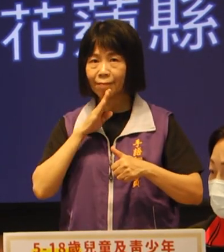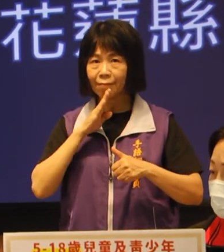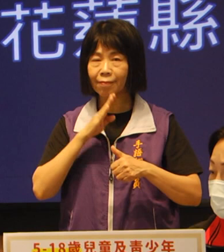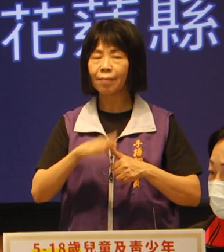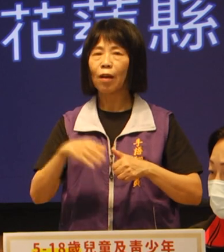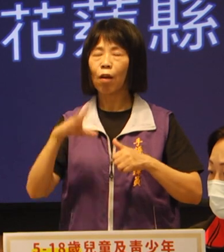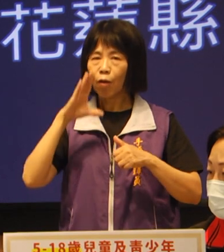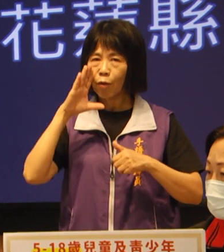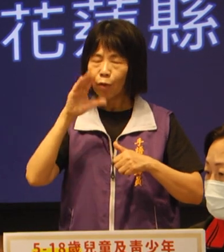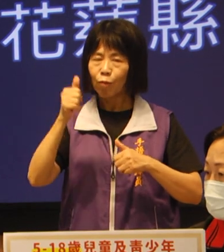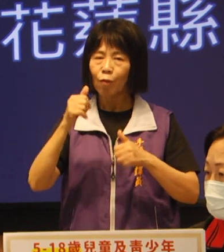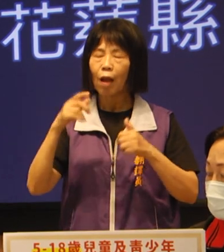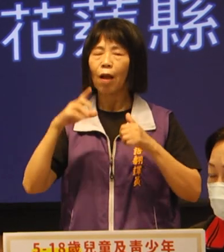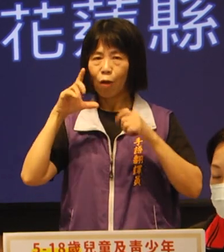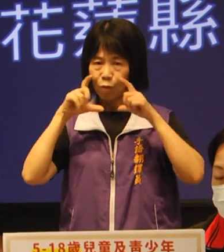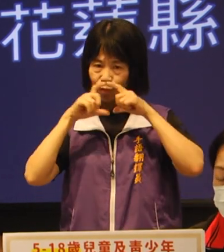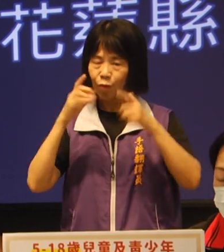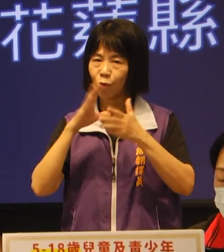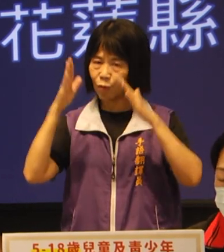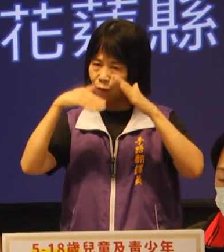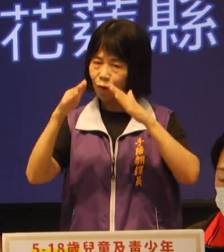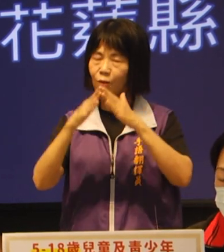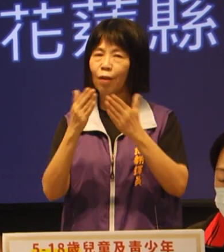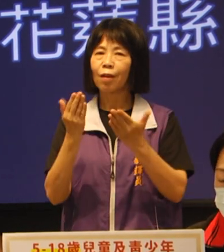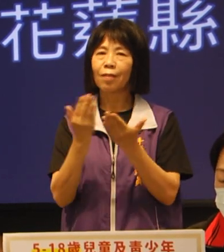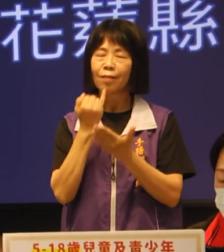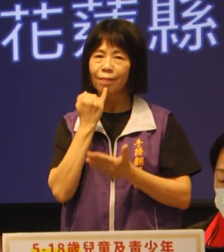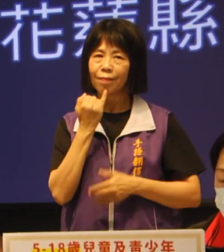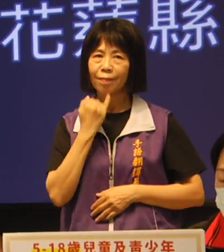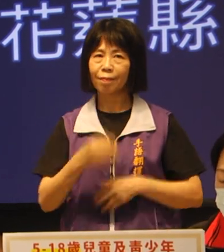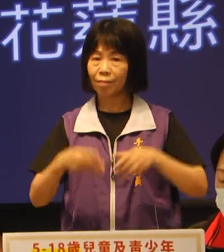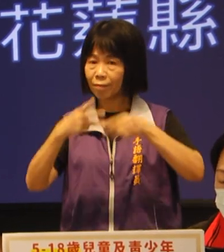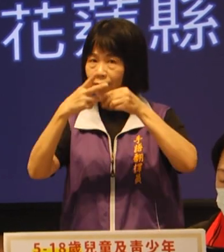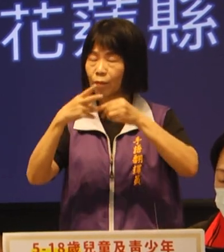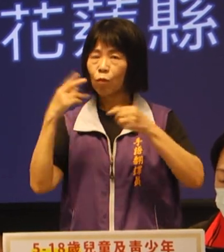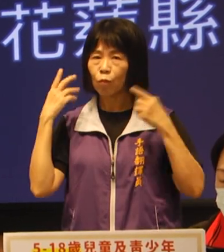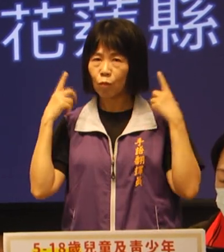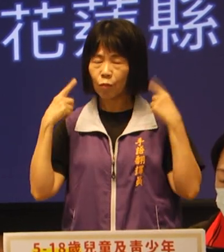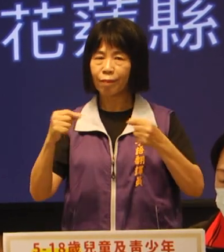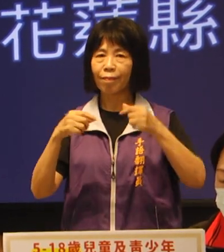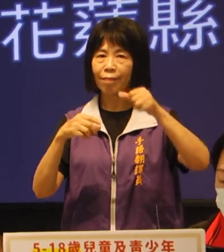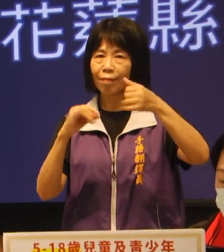行返校。第三点的部分就是有关我们原定在